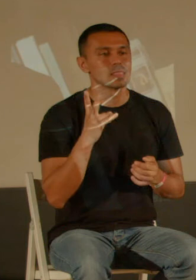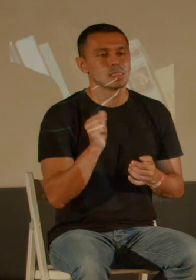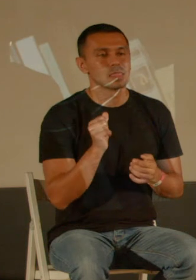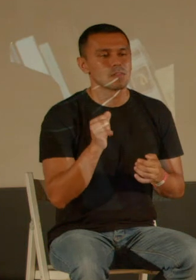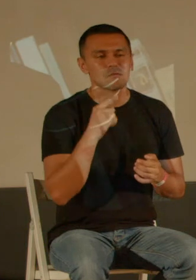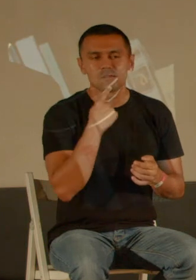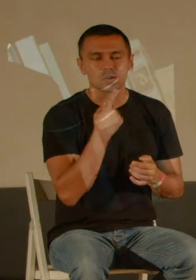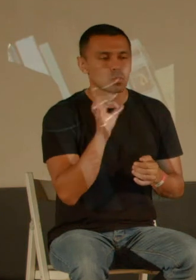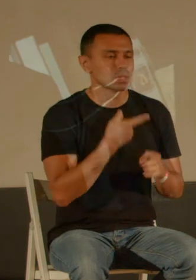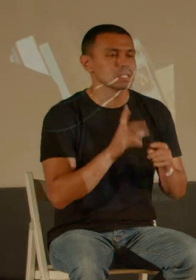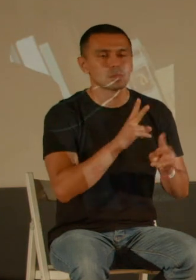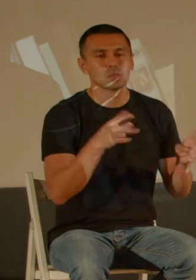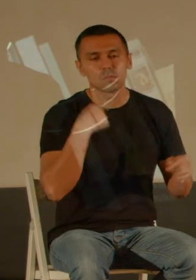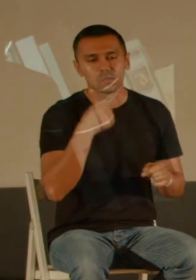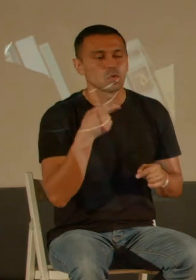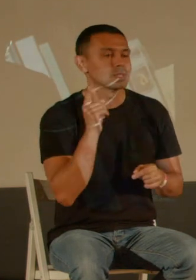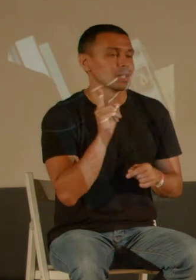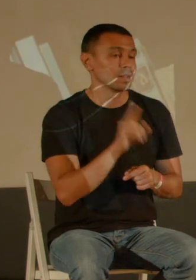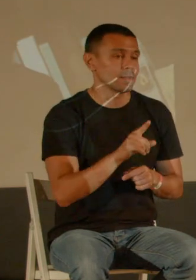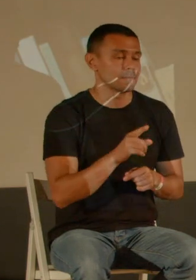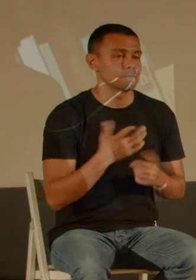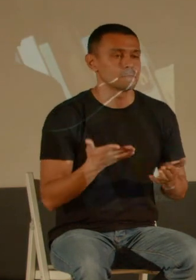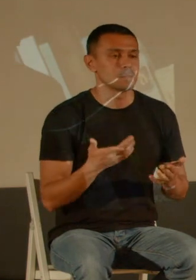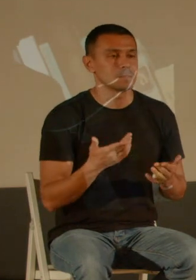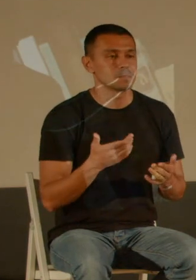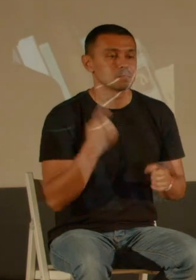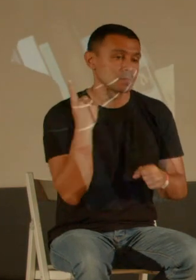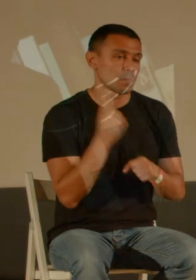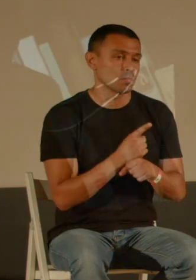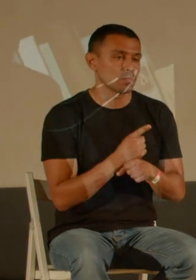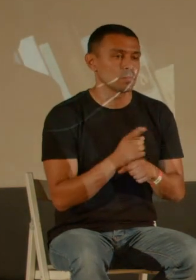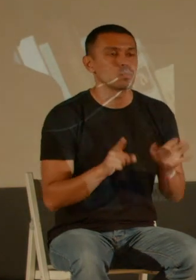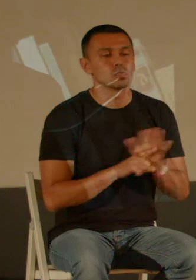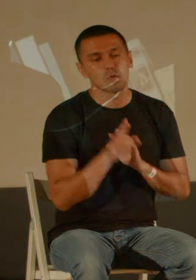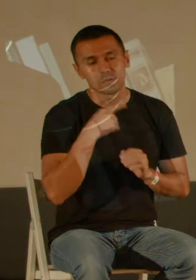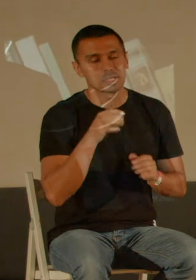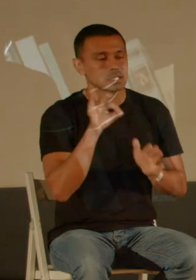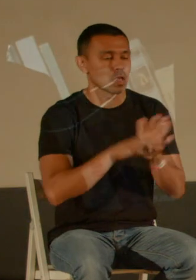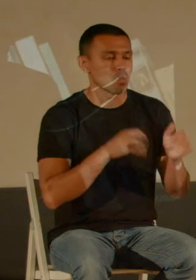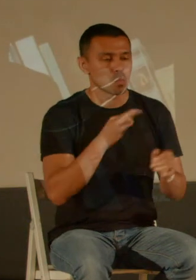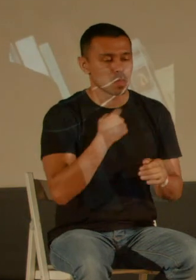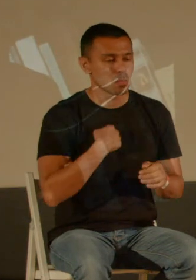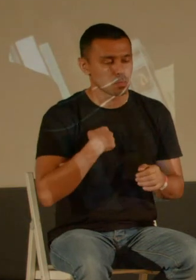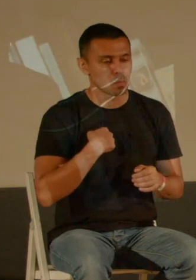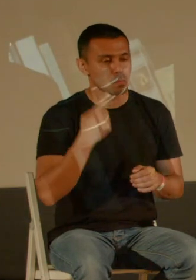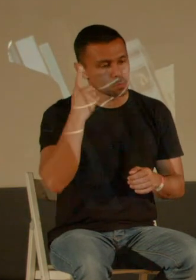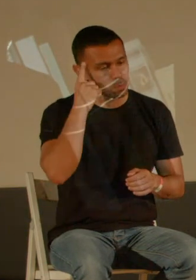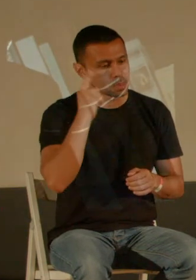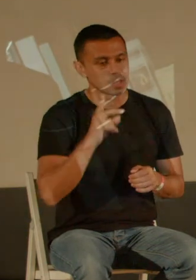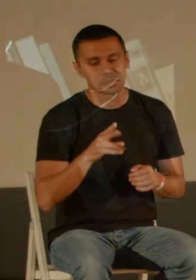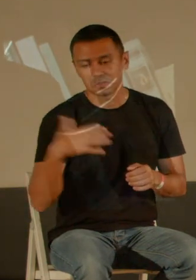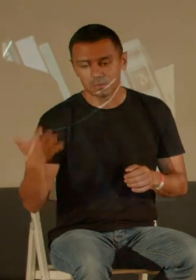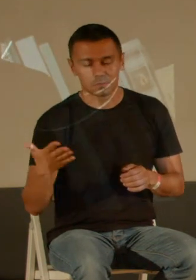не важко про це з кимось поговорити, оскільки ну, табу. Ну, якби почну говорити, якби зразу про мене подумають, от на цій